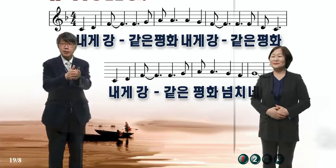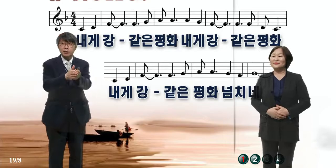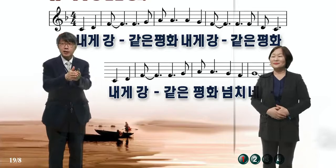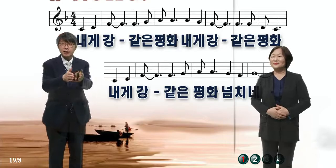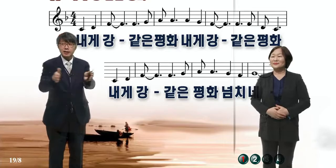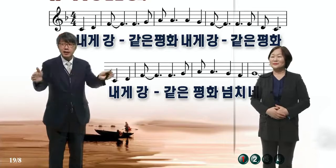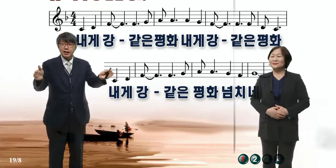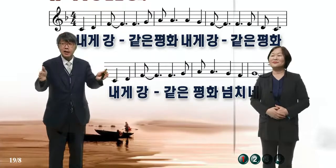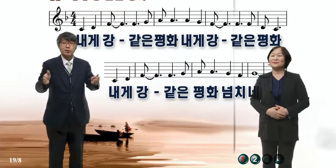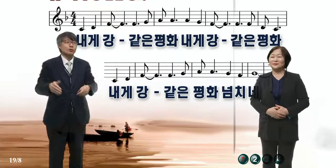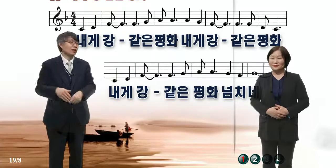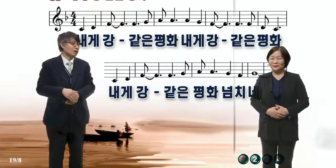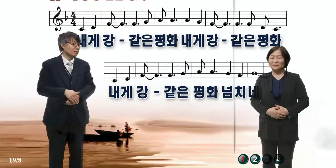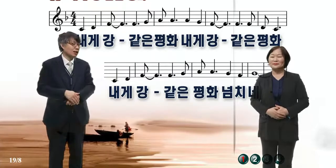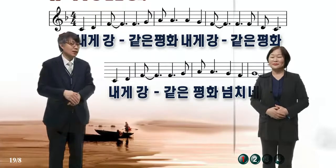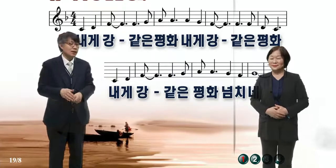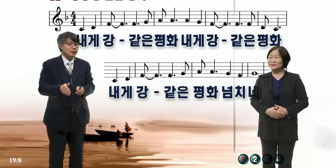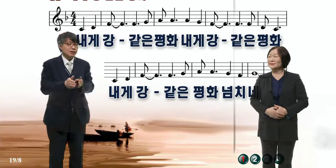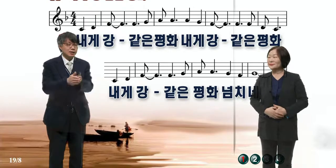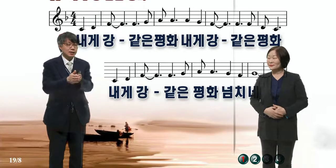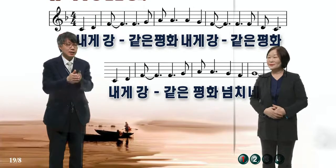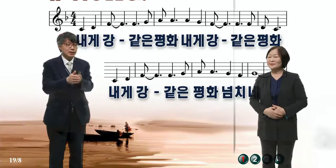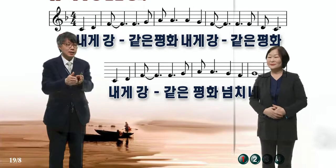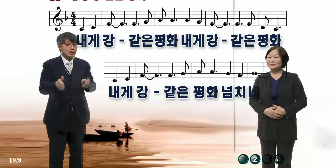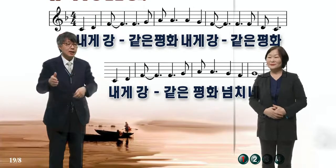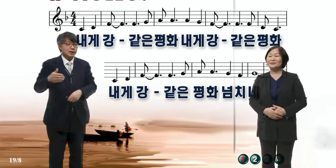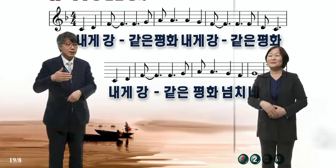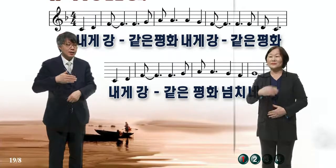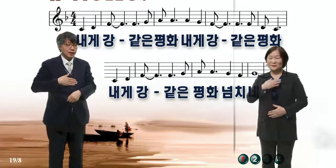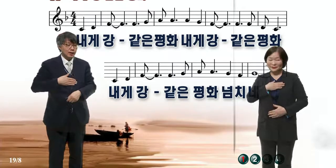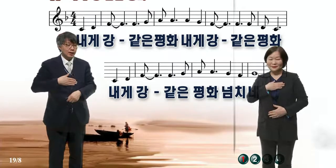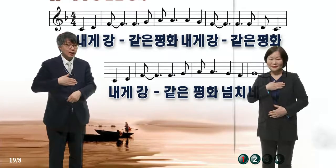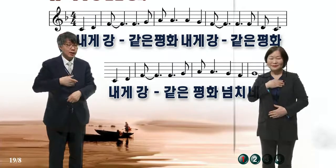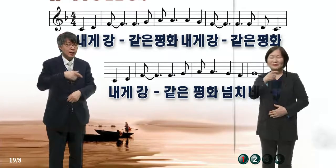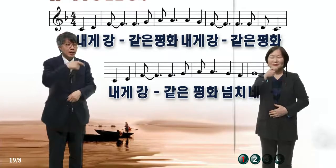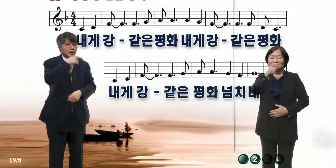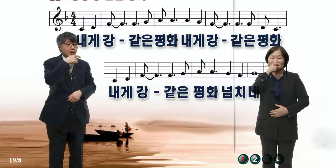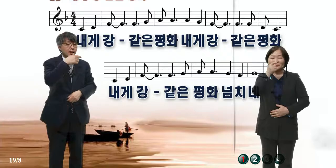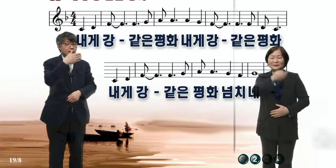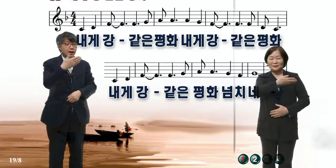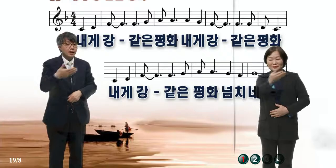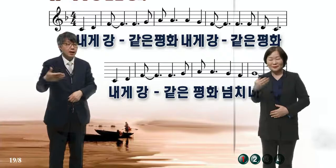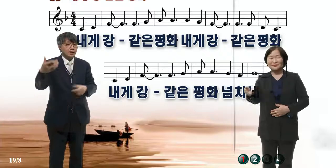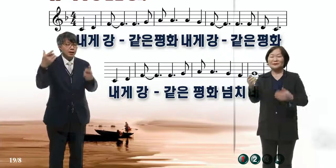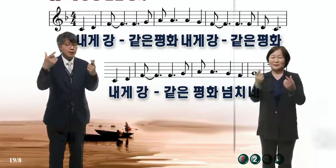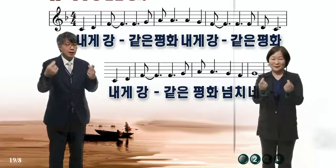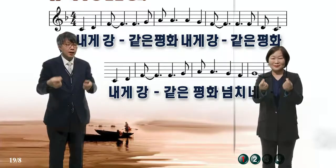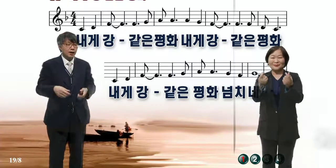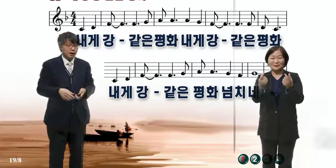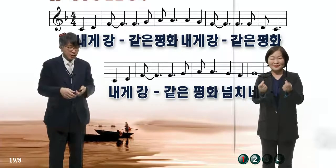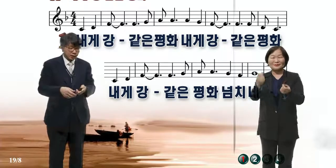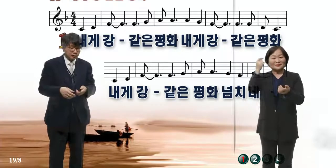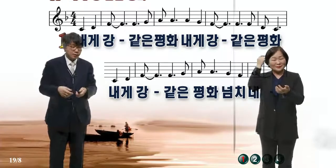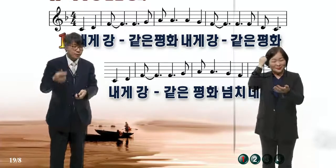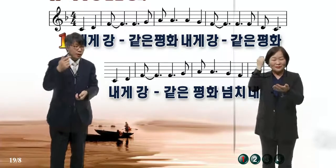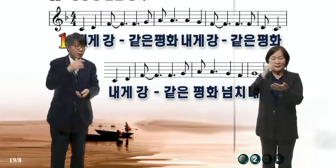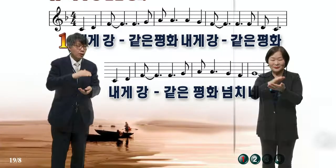배웠습니다. 시작 하면 이렇게 하는 겁니다. 시작. 내게 강 같은